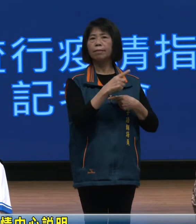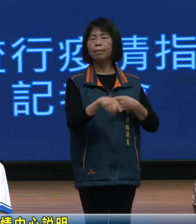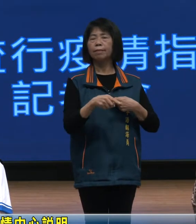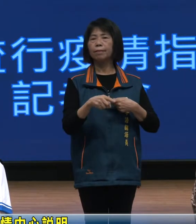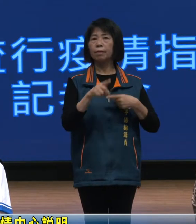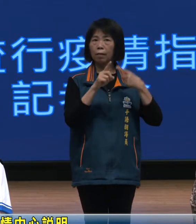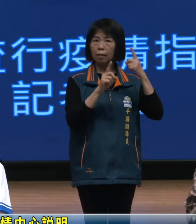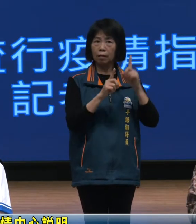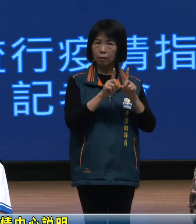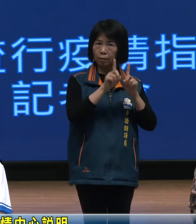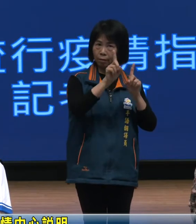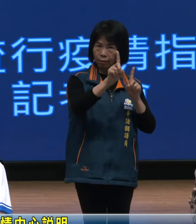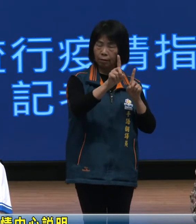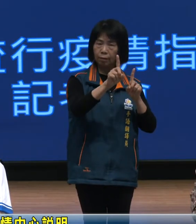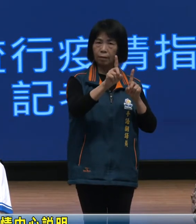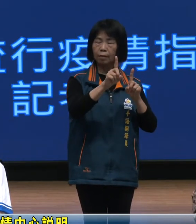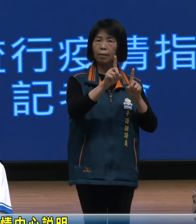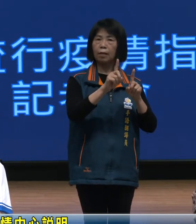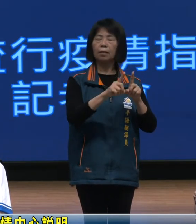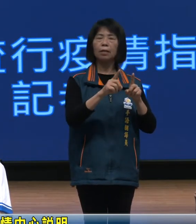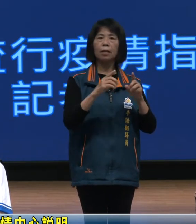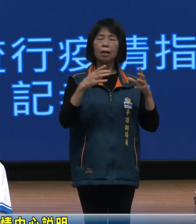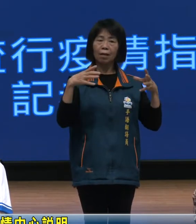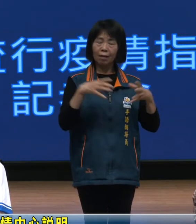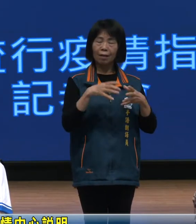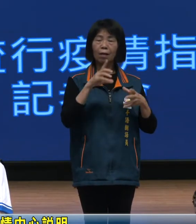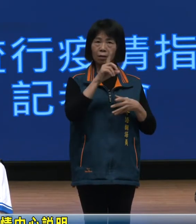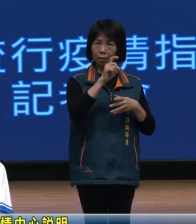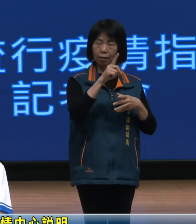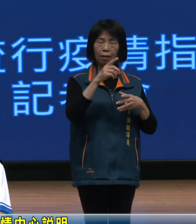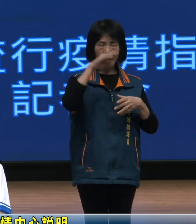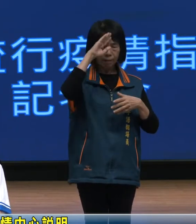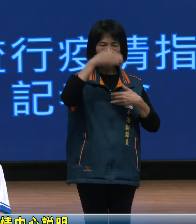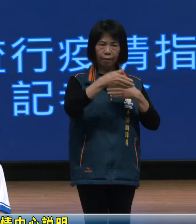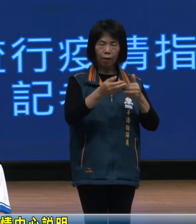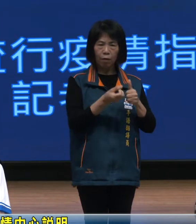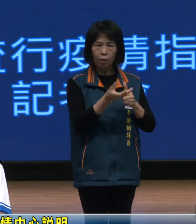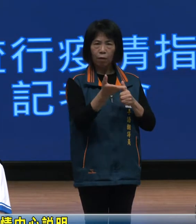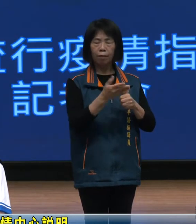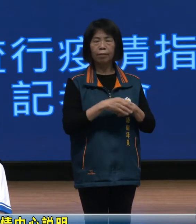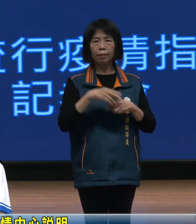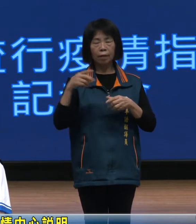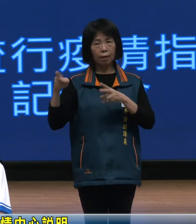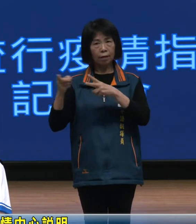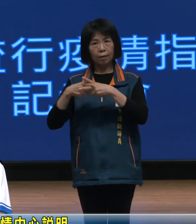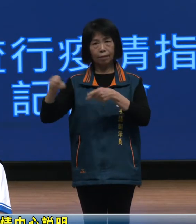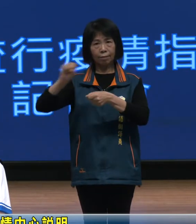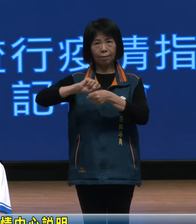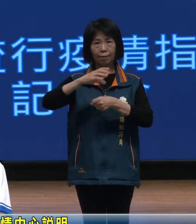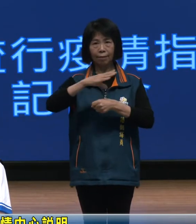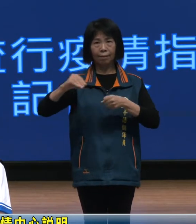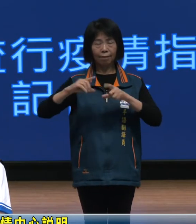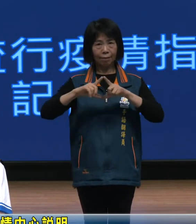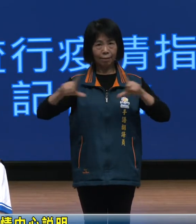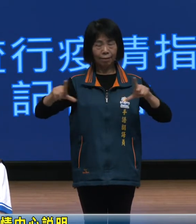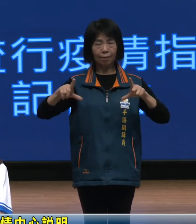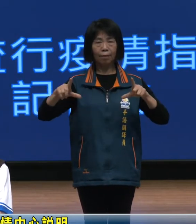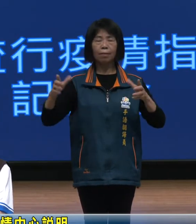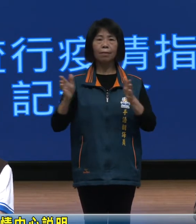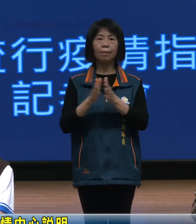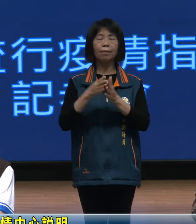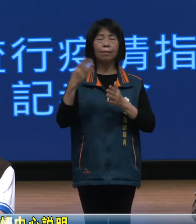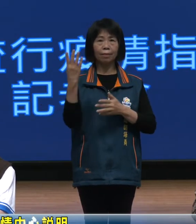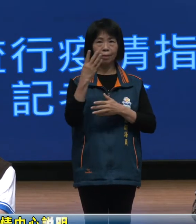那1位是从核实一病房再延伸出来的，另外小加拿大美语补习班的部分有